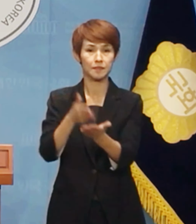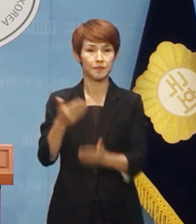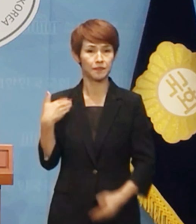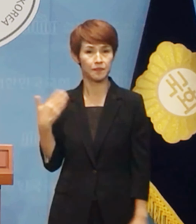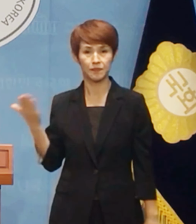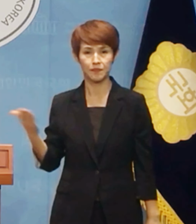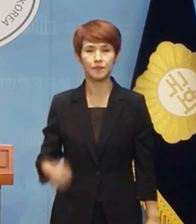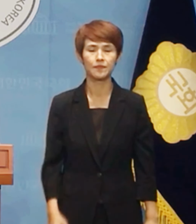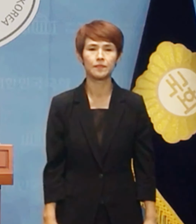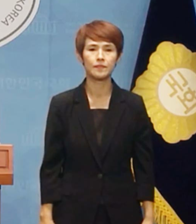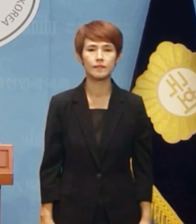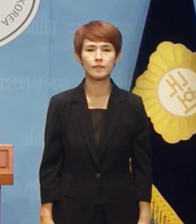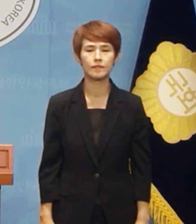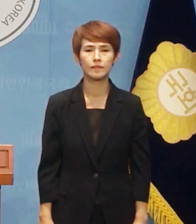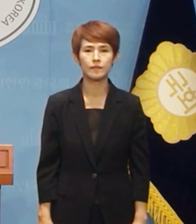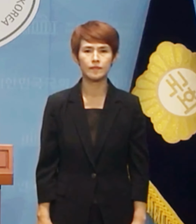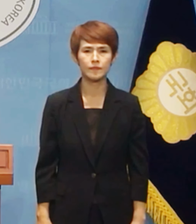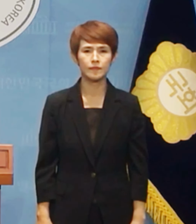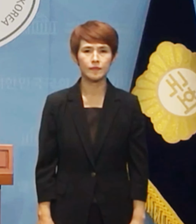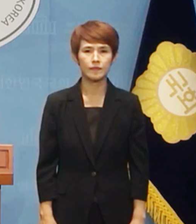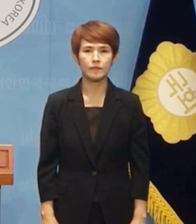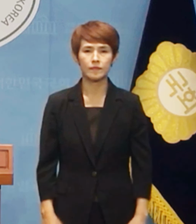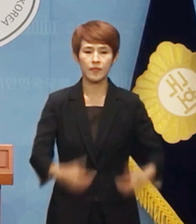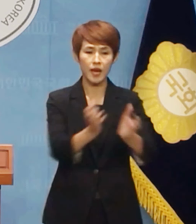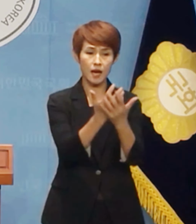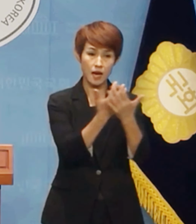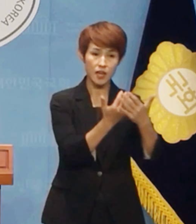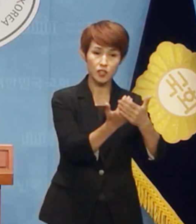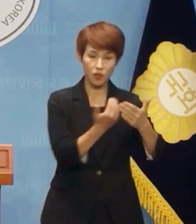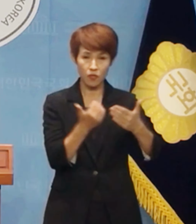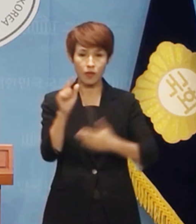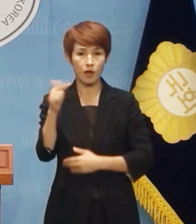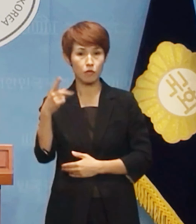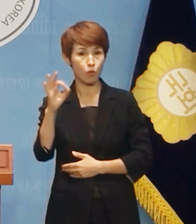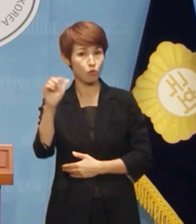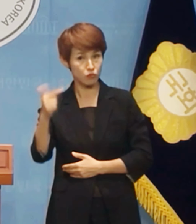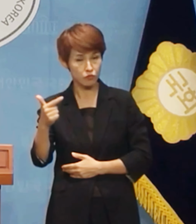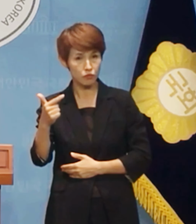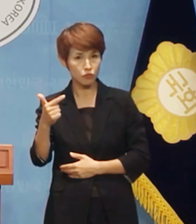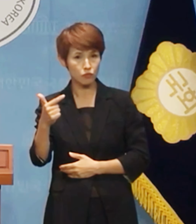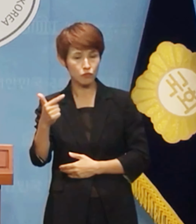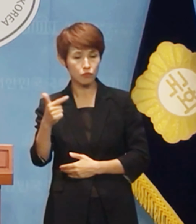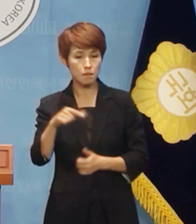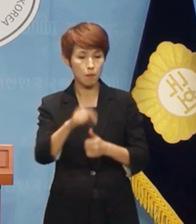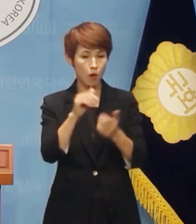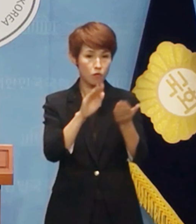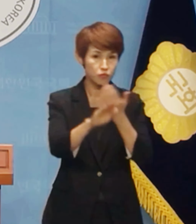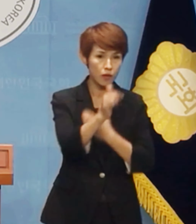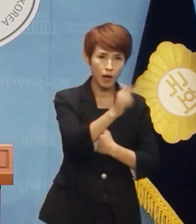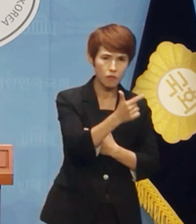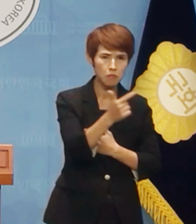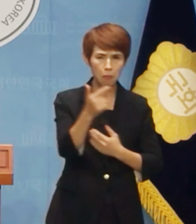강미정 있니다 전당 대회 이전 한동훈과 이후 한동훈 어느게 진짜